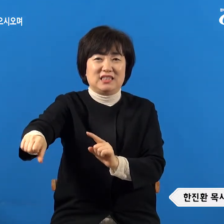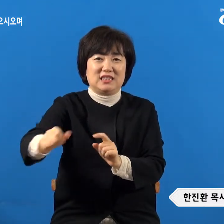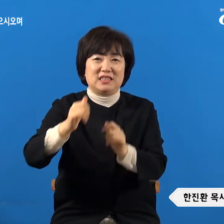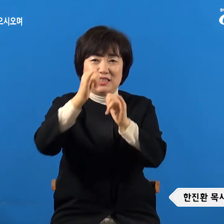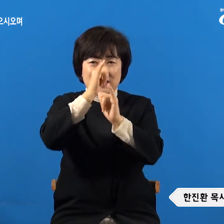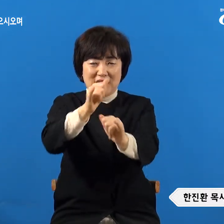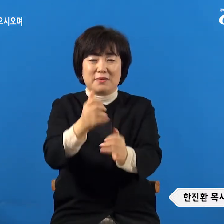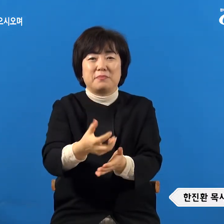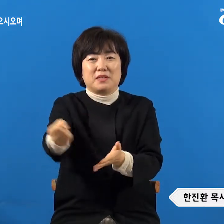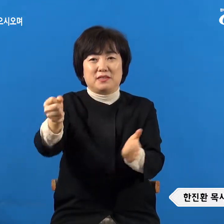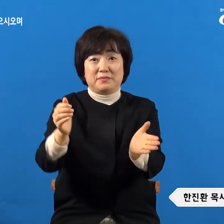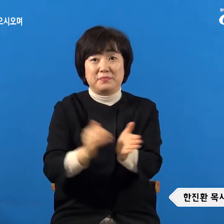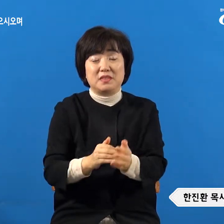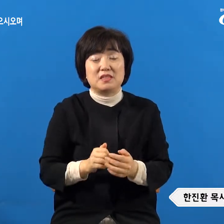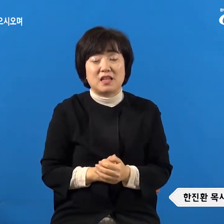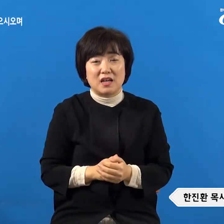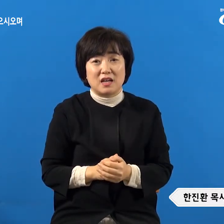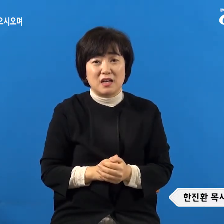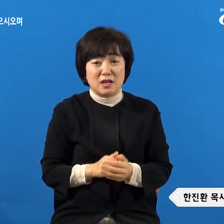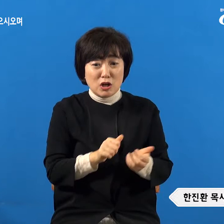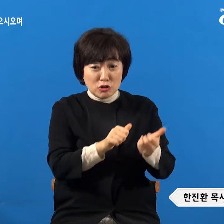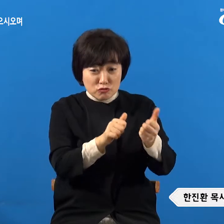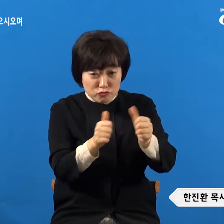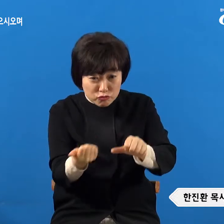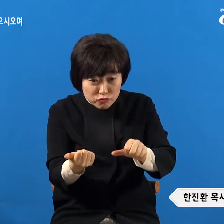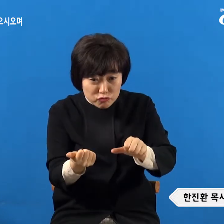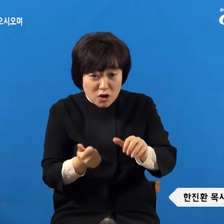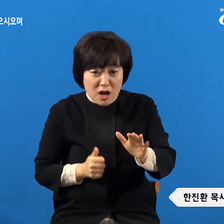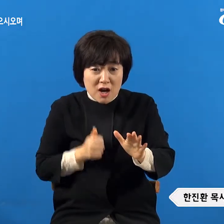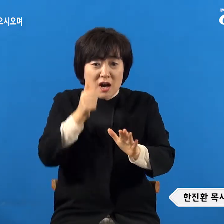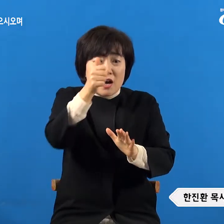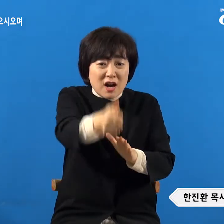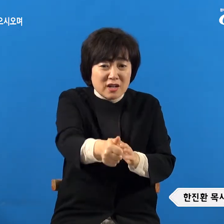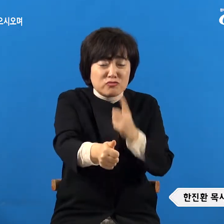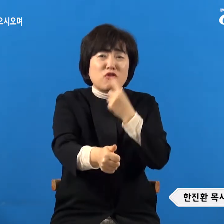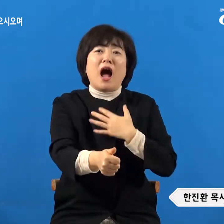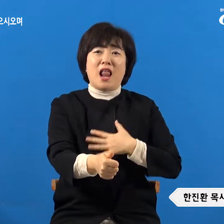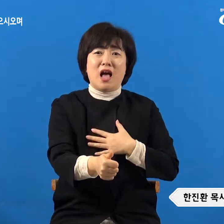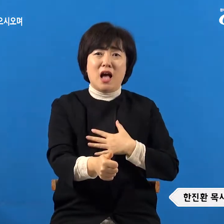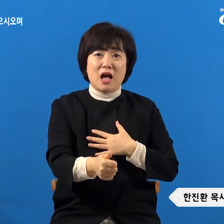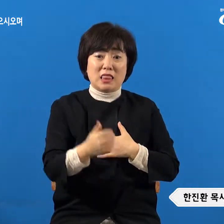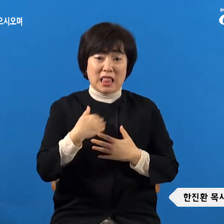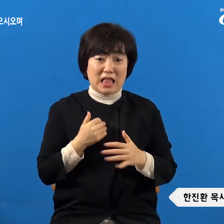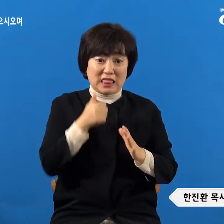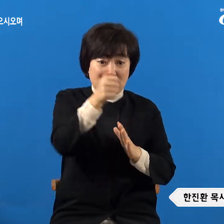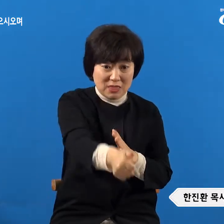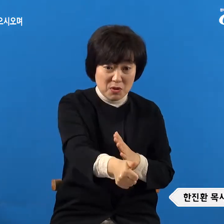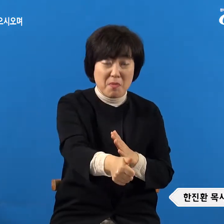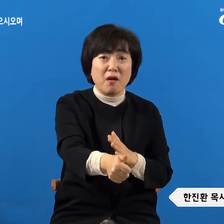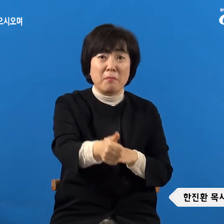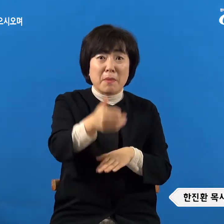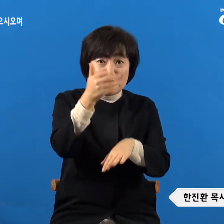여러분, 죽음의 길인 걸 알면서도 그 아빠가 왜 물로 뛰어들었겠습니까?